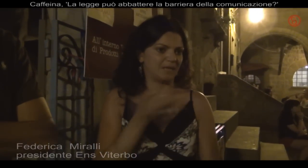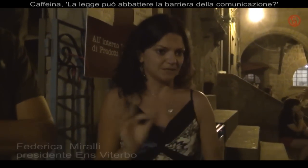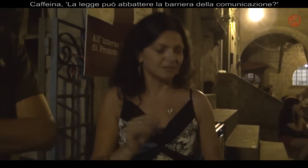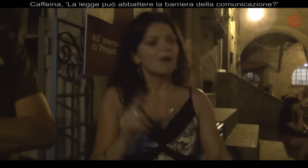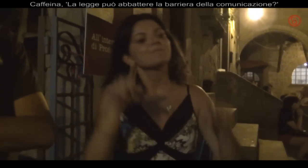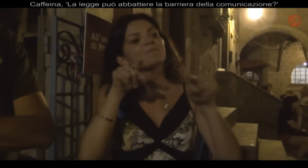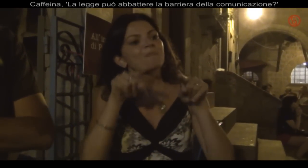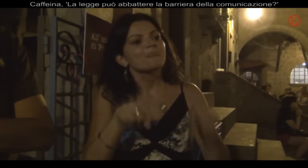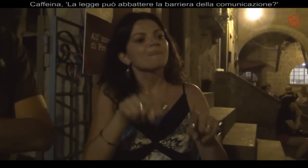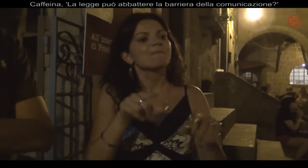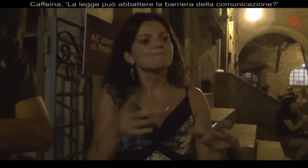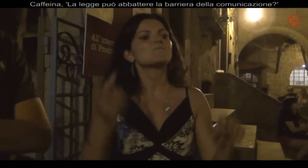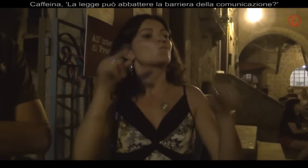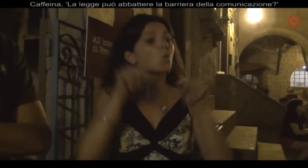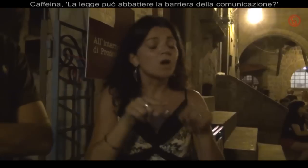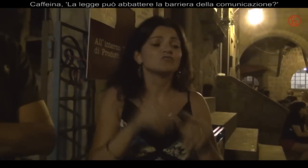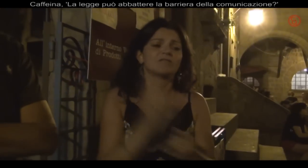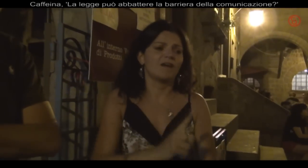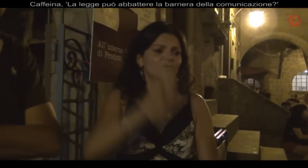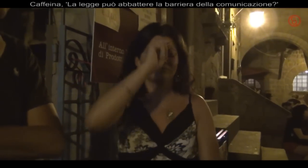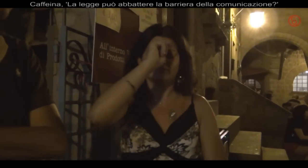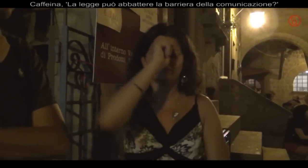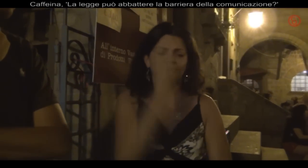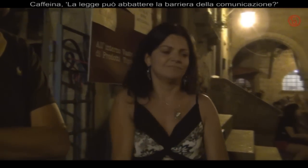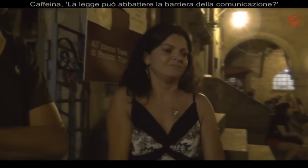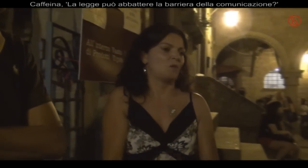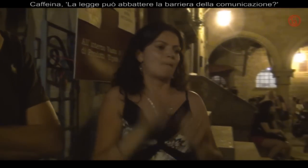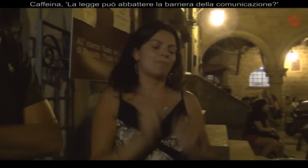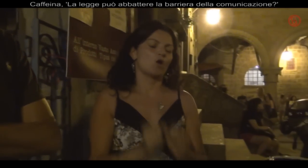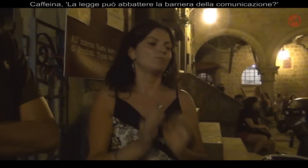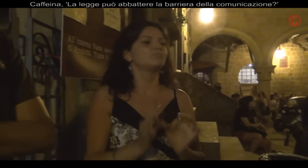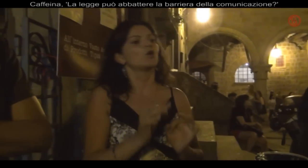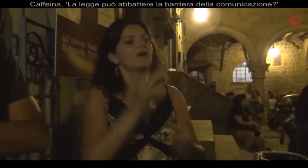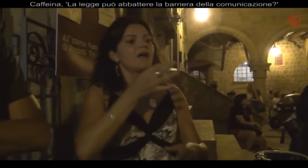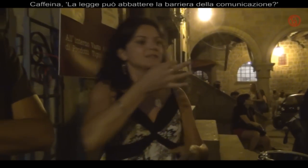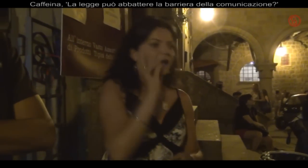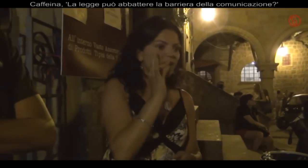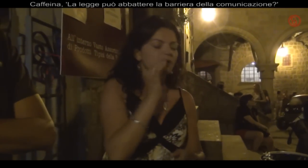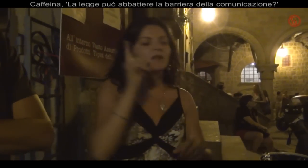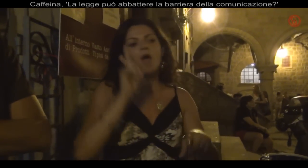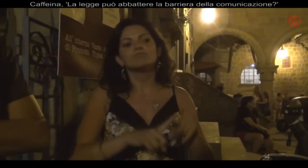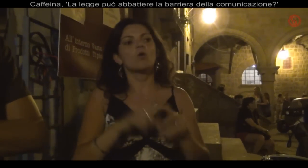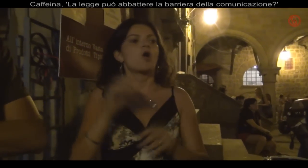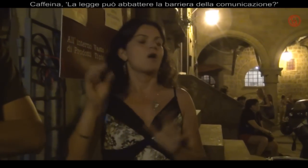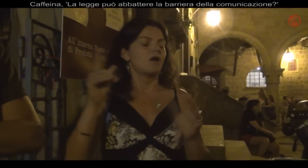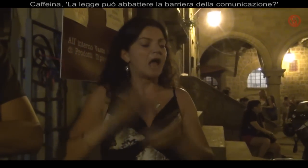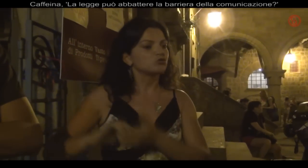Questa è quello che penso di questa esperienza bellissima e positiva e devo dare proprio tanto di cappello a Caffeina